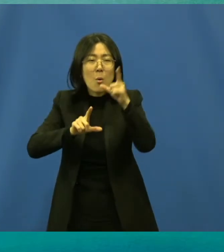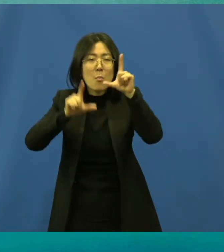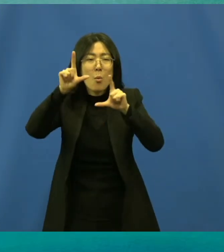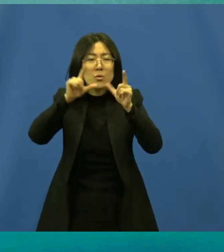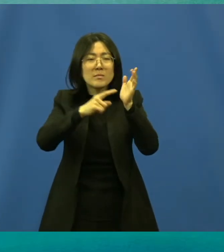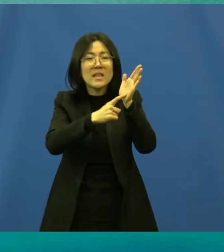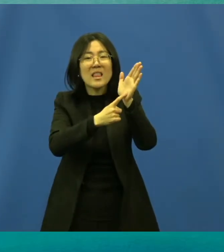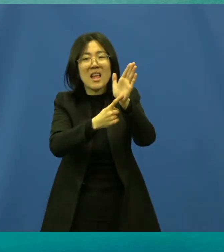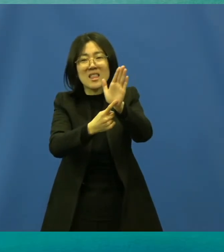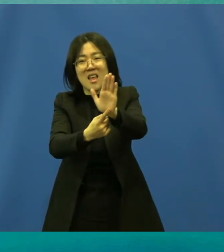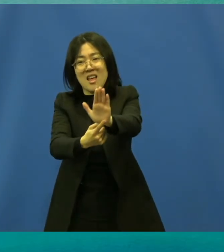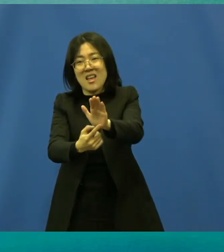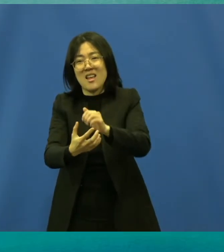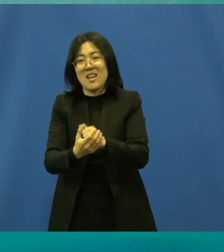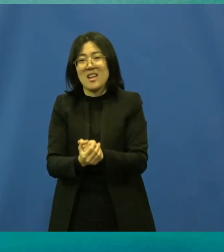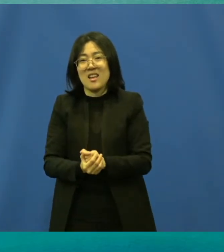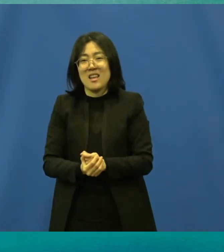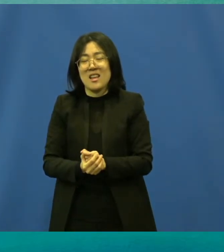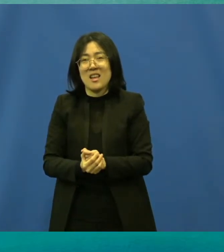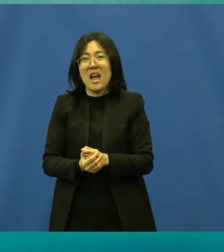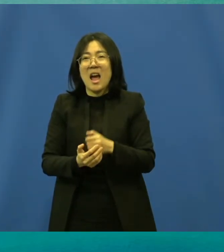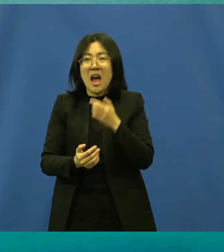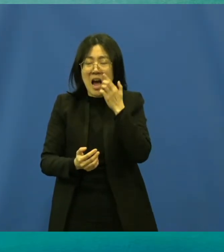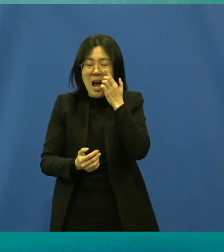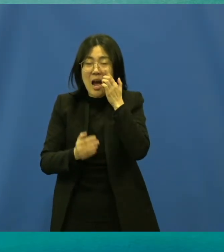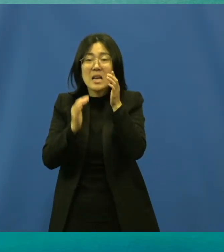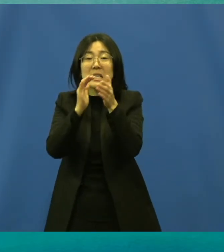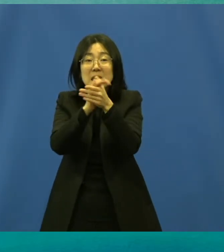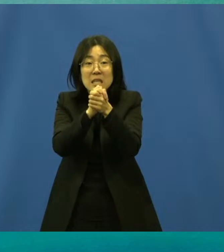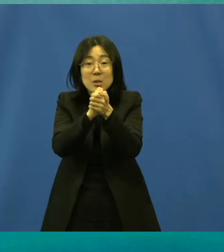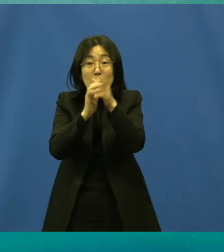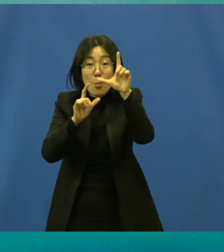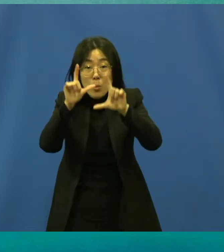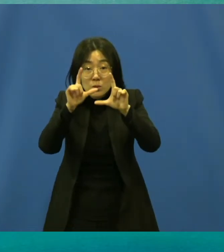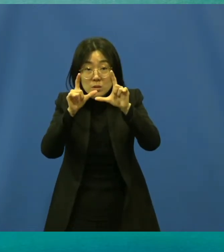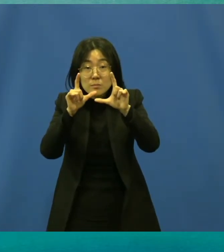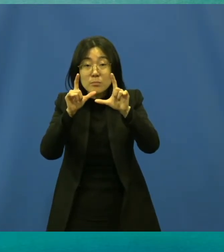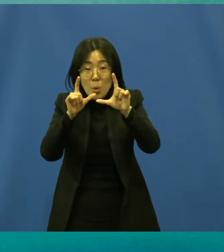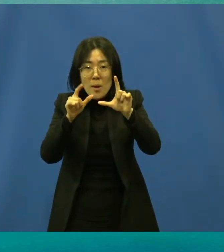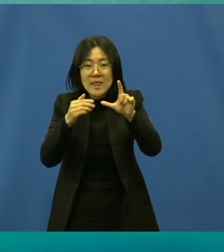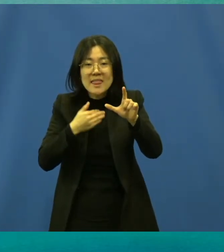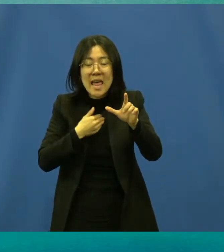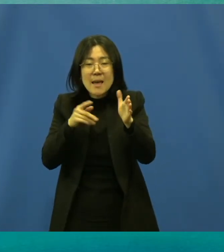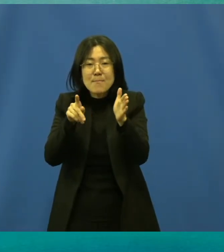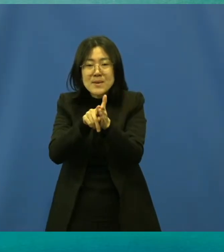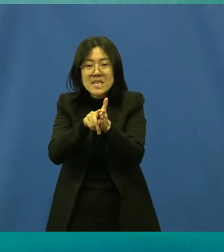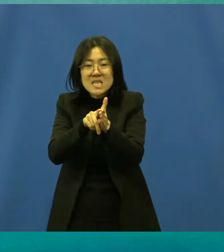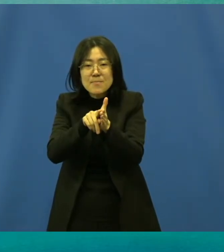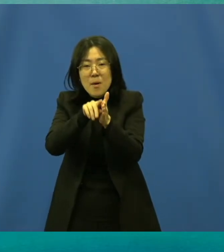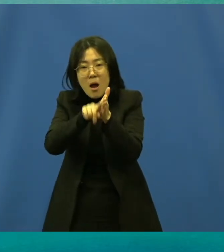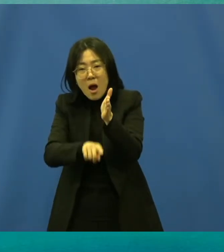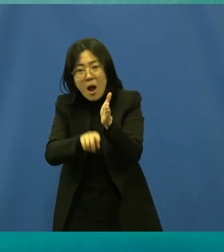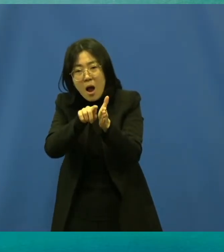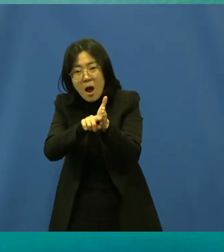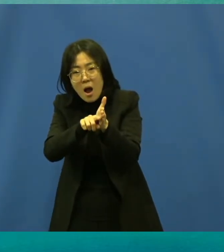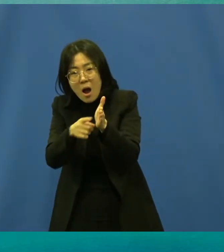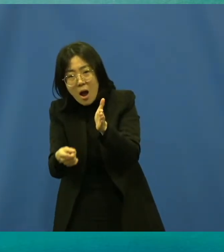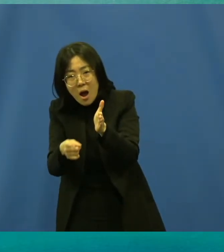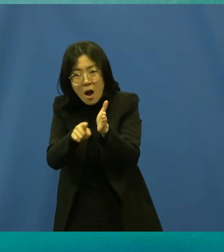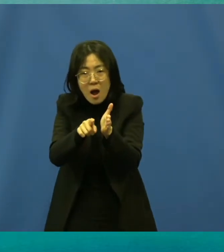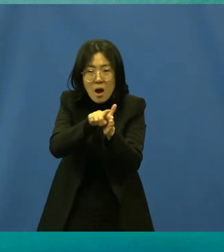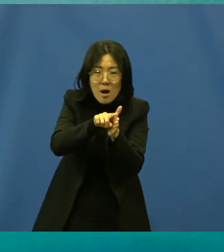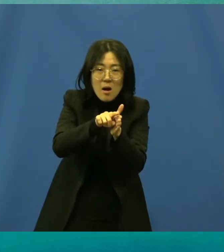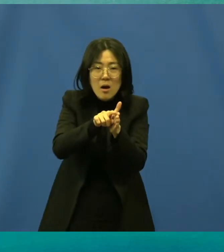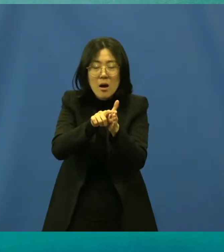기도하는 것을 보면 신앙의 건강 상태를 가장 정확하게 알려줍니다. 모든 것은 기도에서